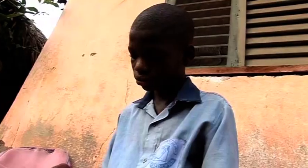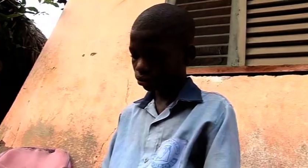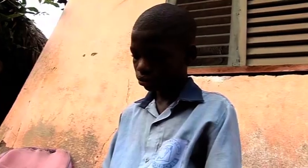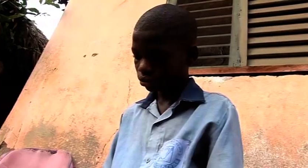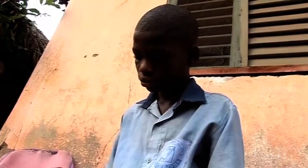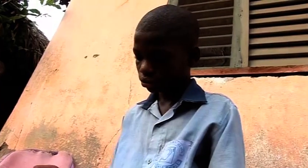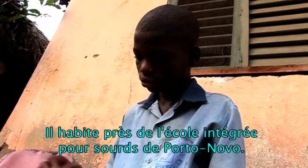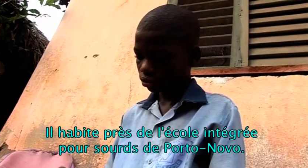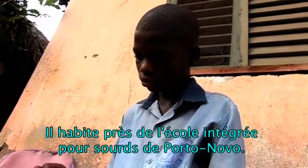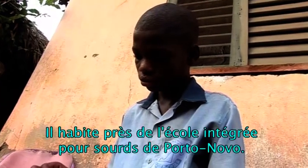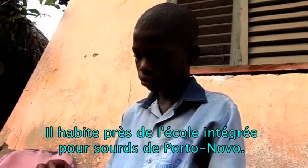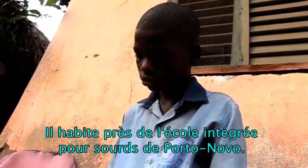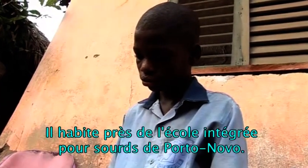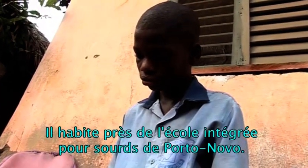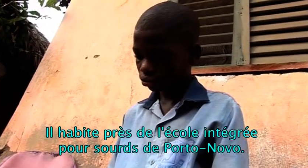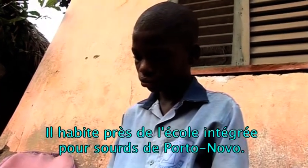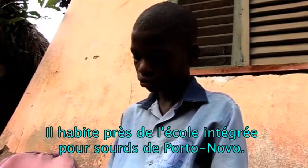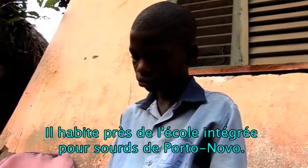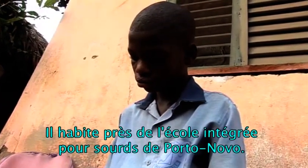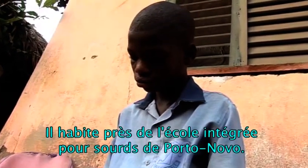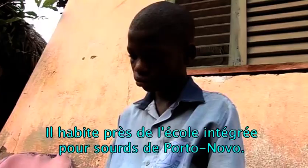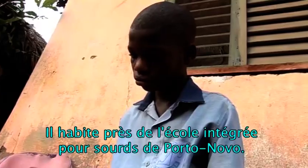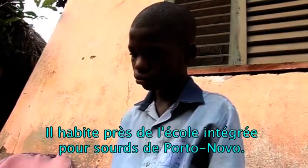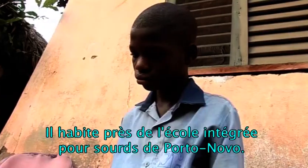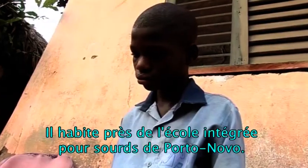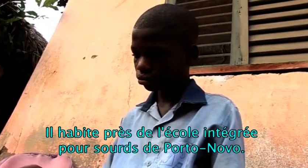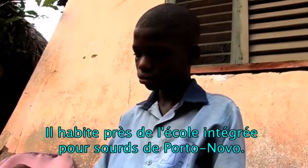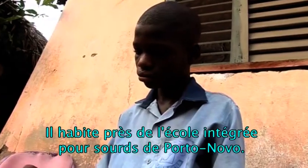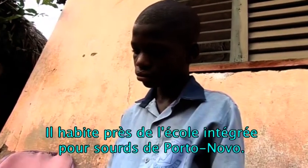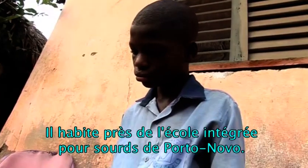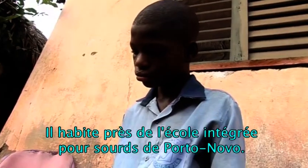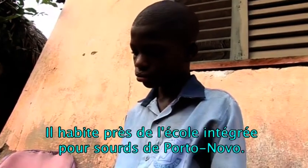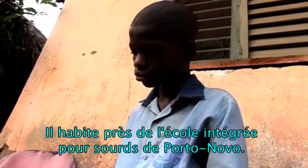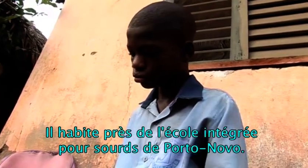l'isolement. Il habite à proximité de l'école intégrée pour sourds de Porto Novo.